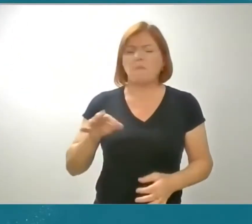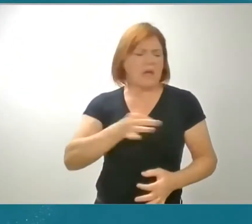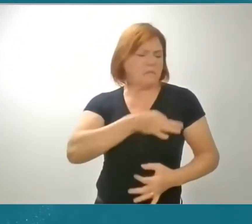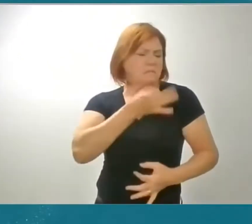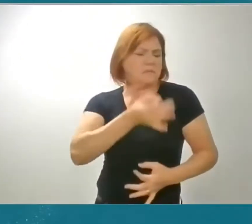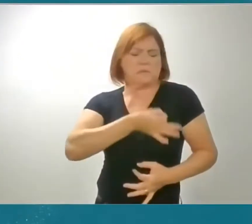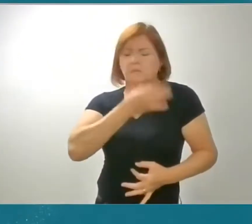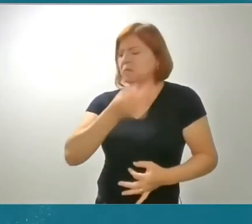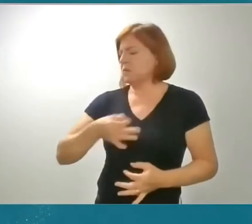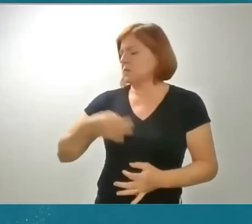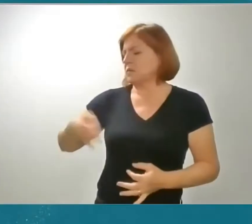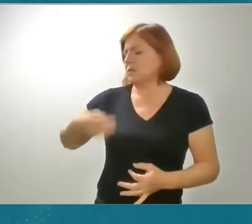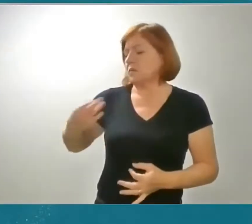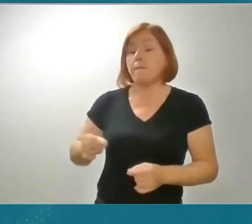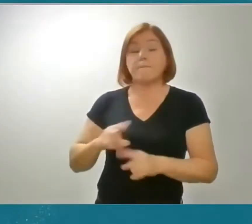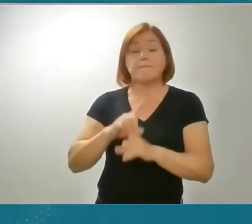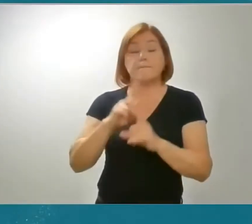É isso, né?